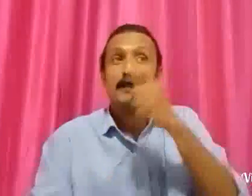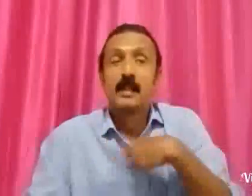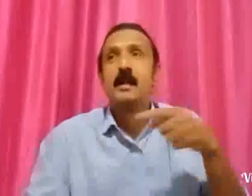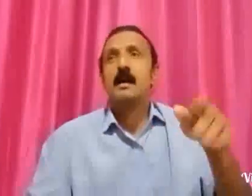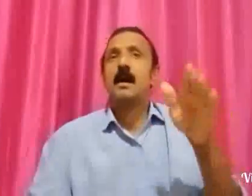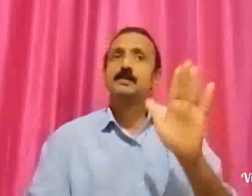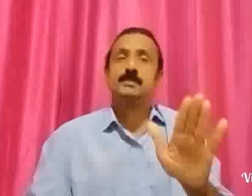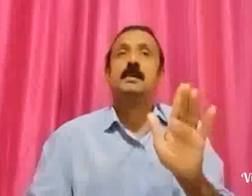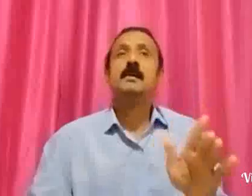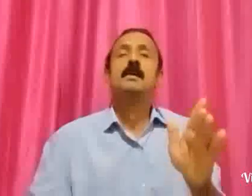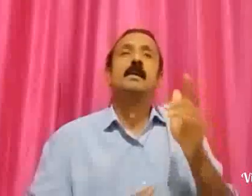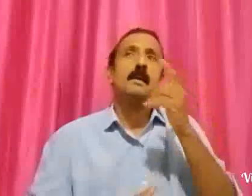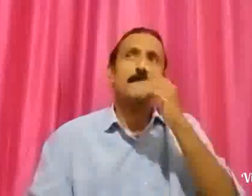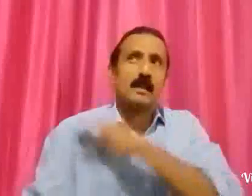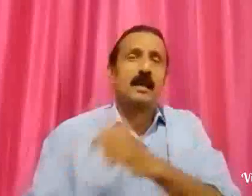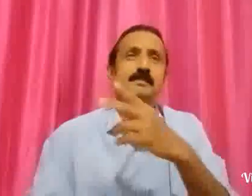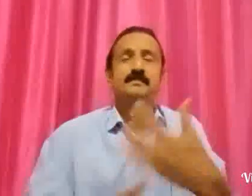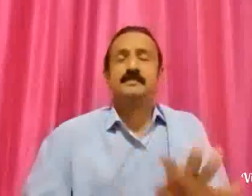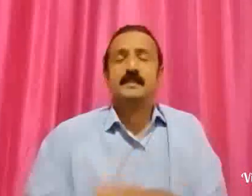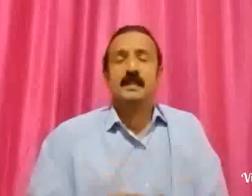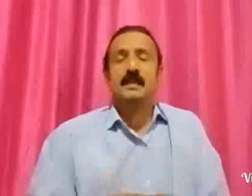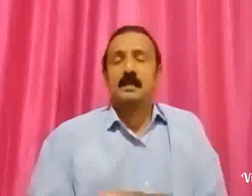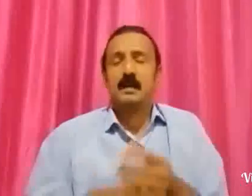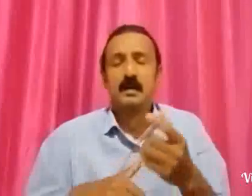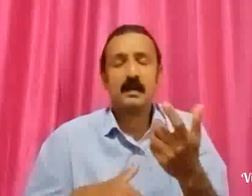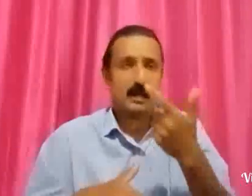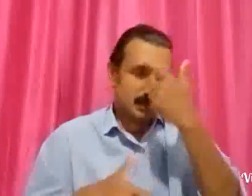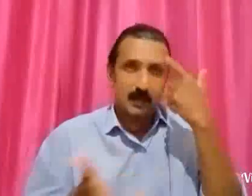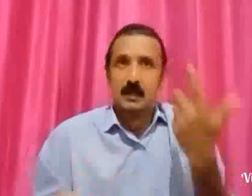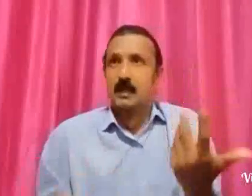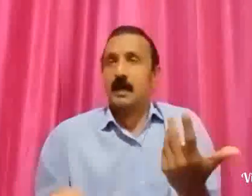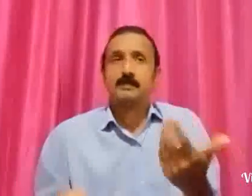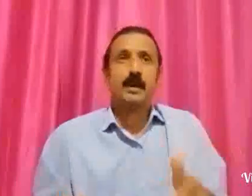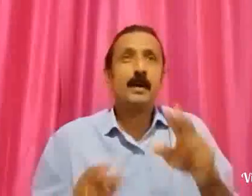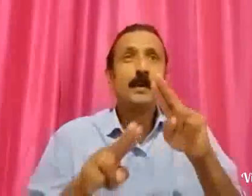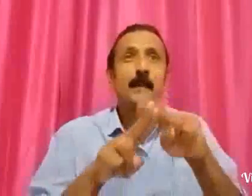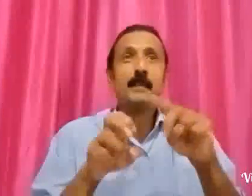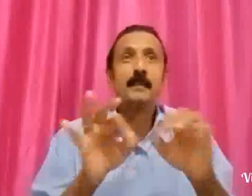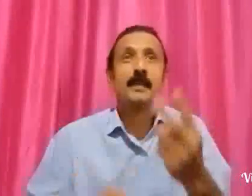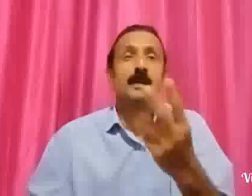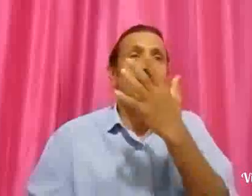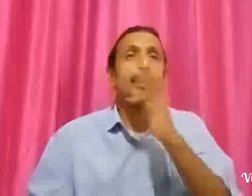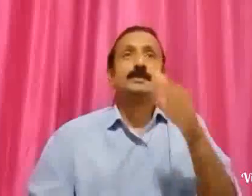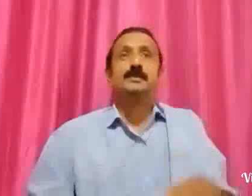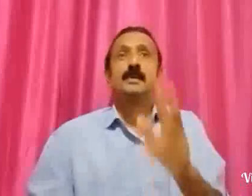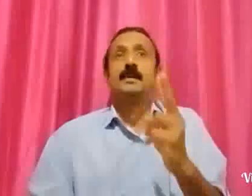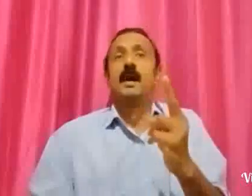അച്ഛൻ സുമിത്രേന്റെ വിളിക്കും. അനിക്ക് സമാധാനാവുമല്ലോ. ഇന്ന് ഇനി